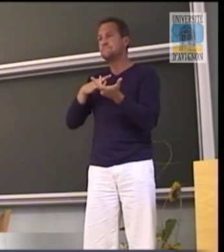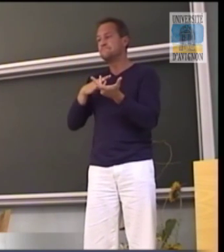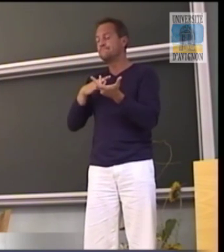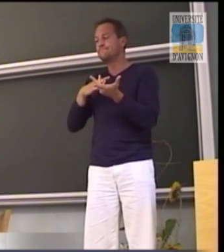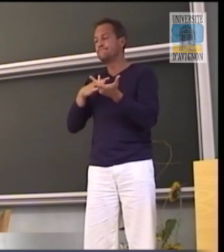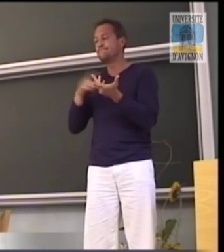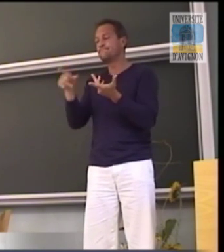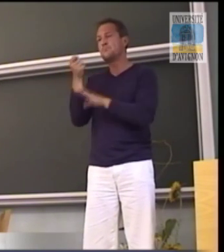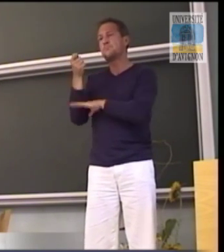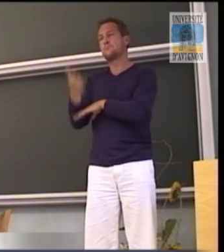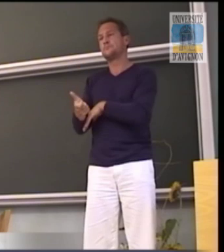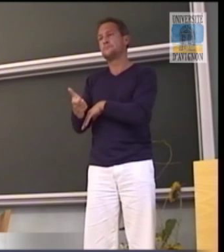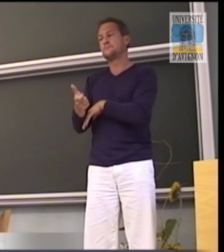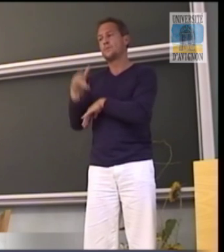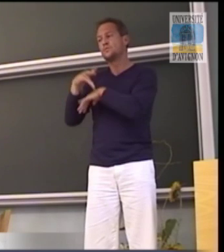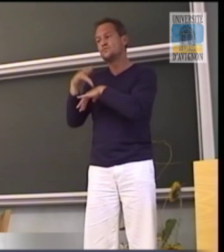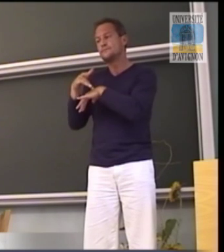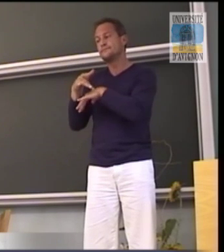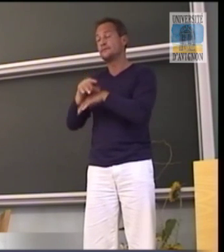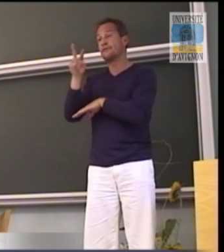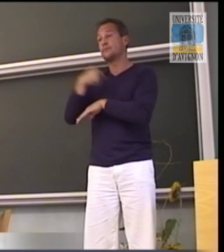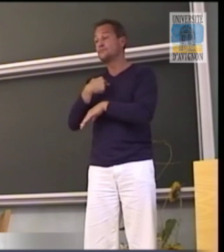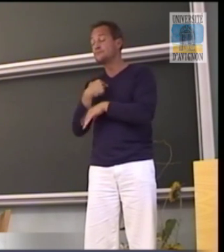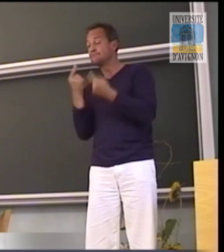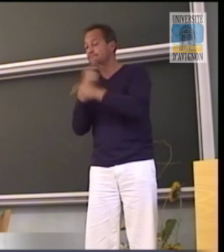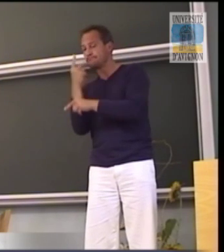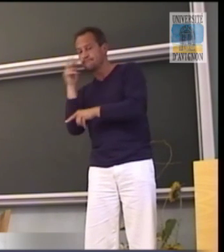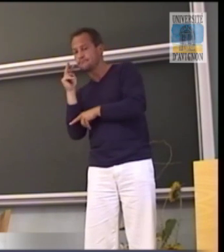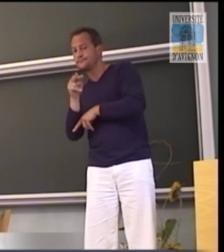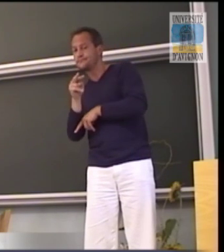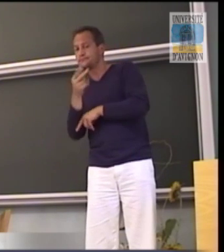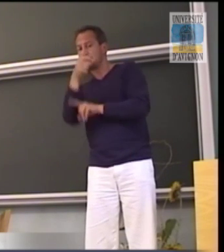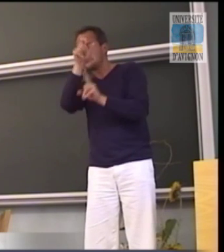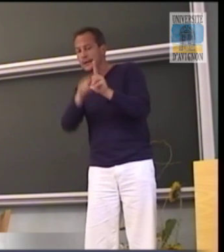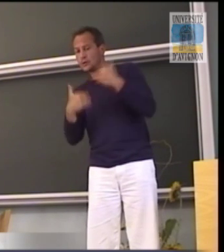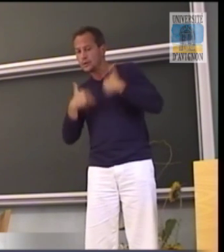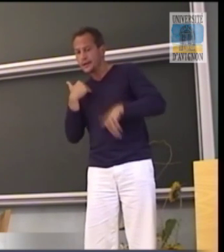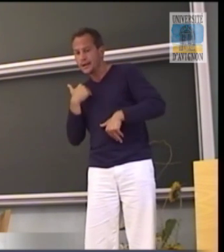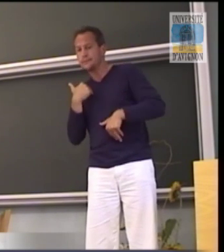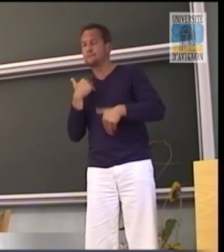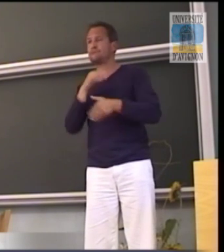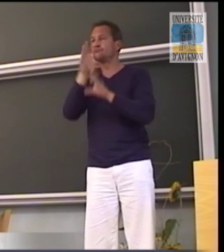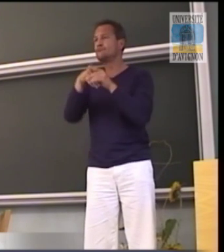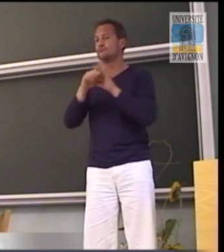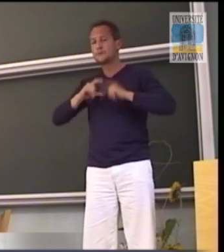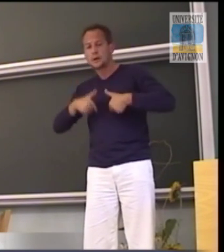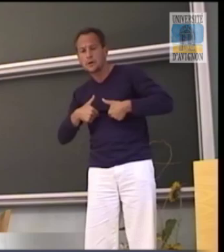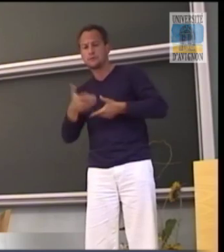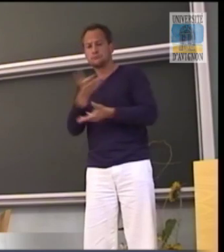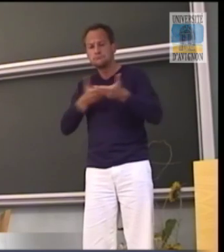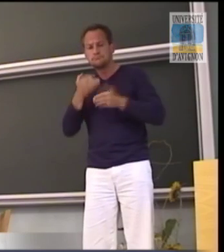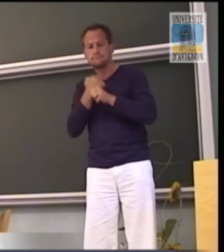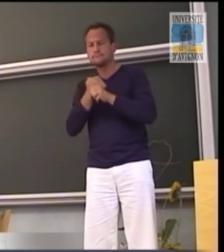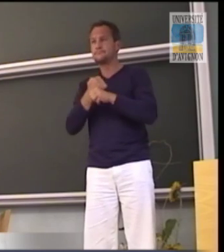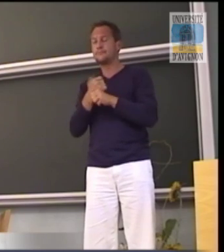fois, je me rends compte au niveau des publics aux besoins spécifiques que nous rencontrons et avec qui nous travaillons, eh bien c'est que